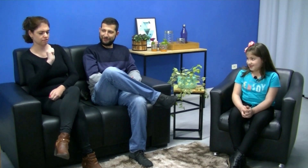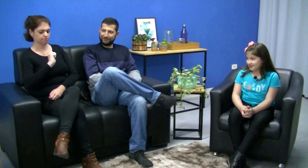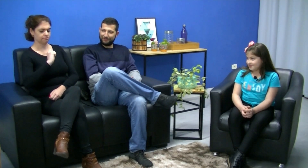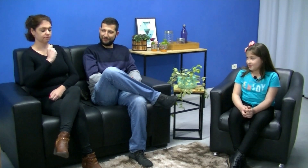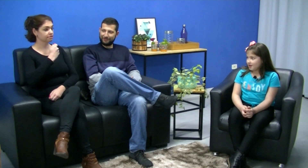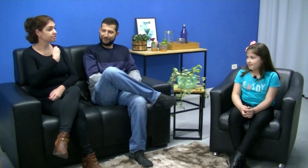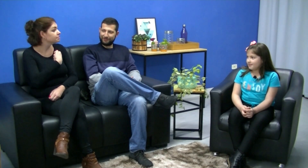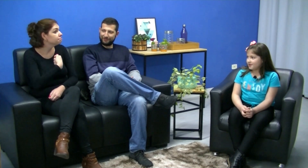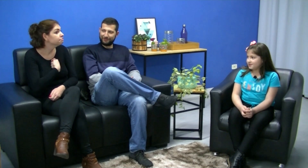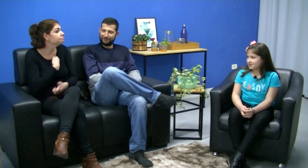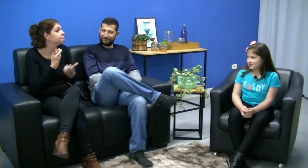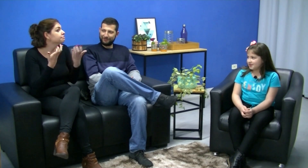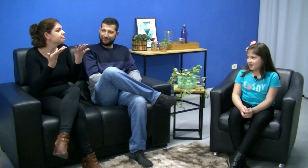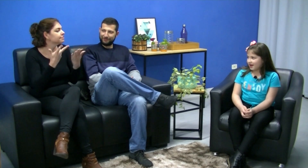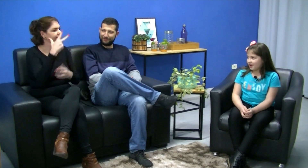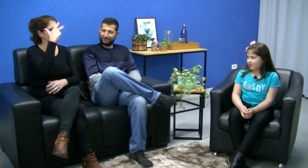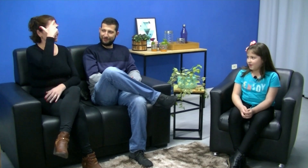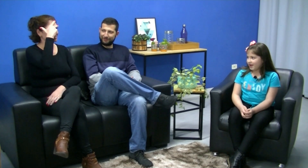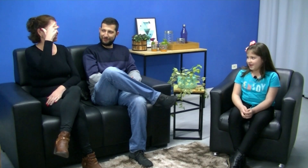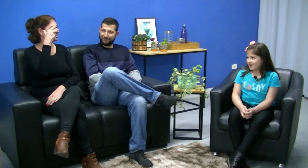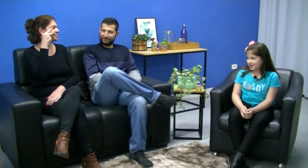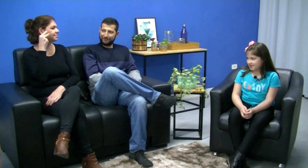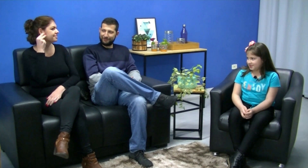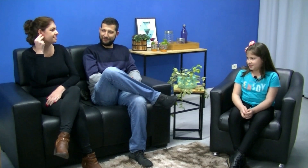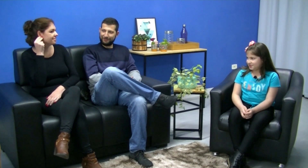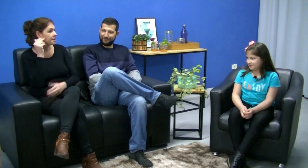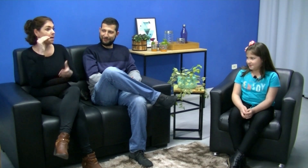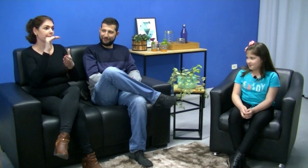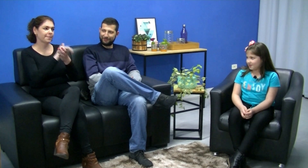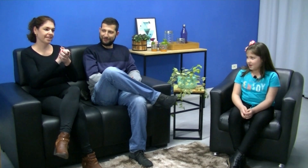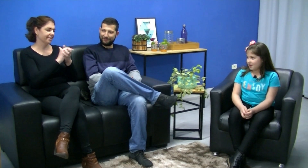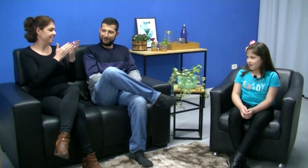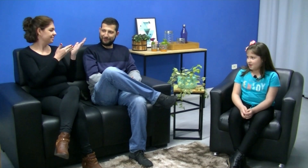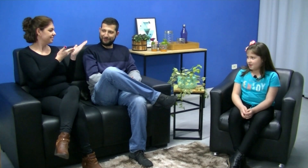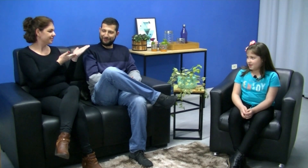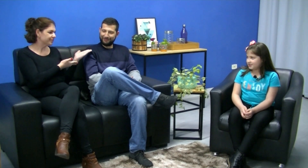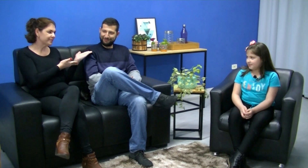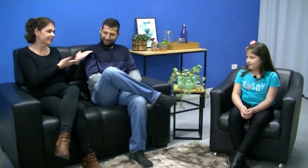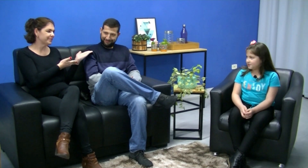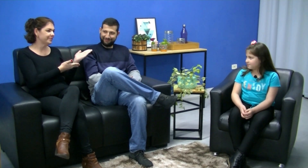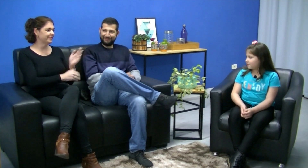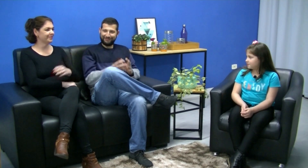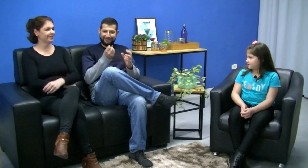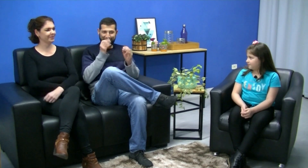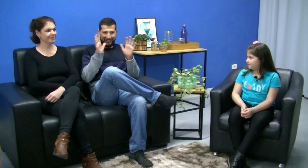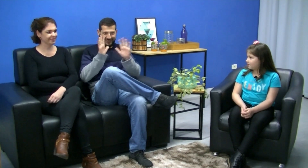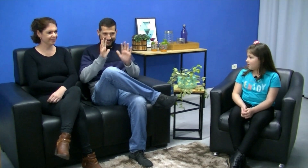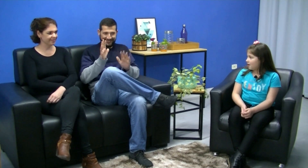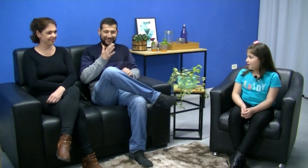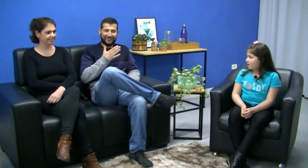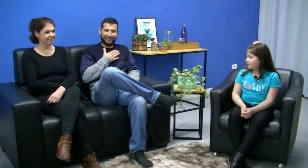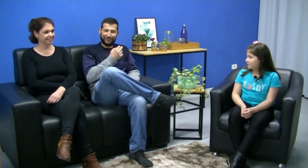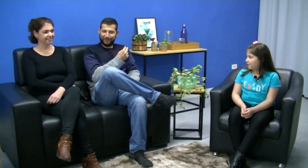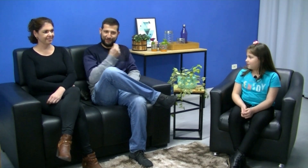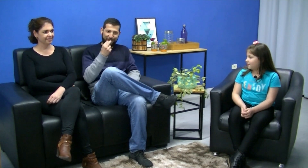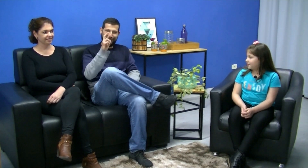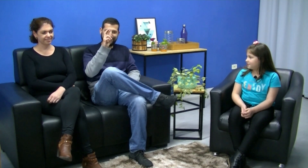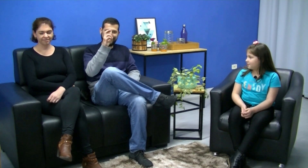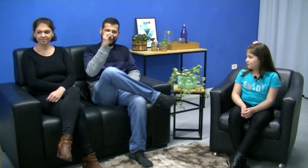Edicleia. Meu sinal é este. E esse é meu esposo. Oi, boa noite. Meu